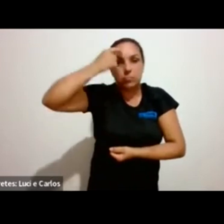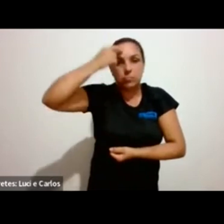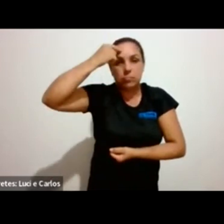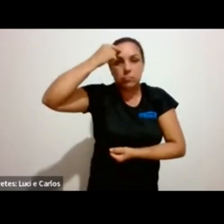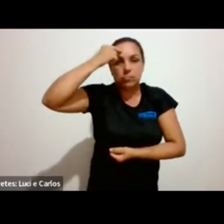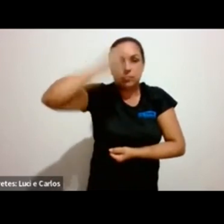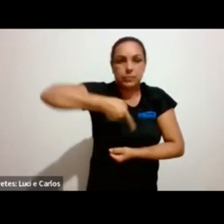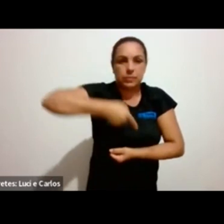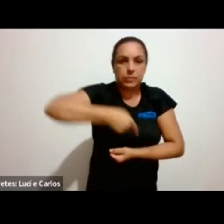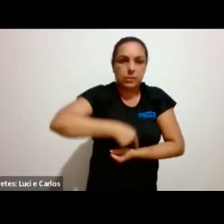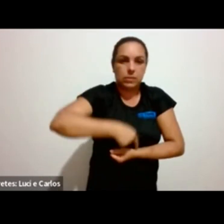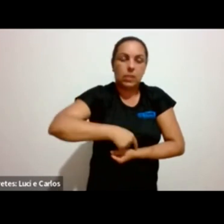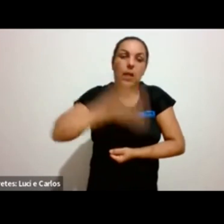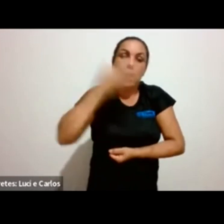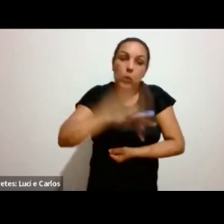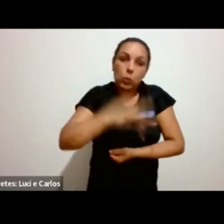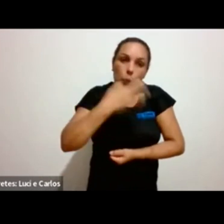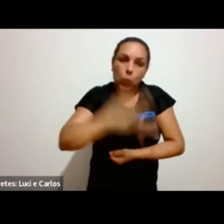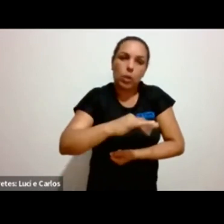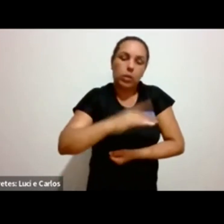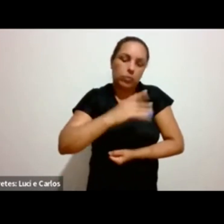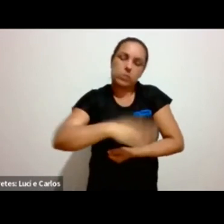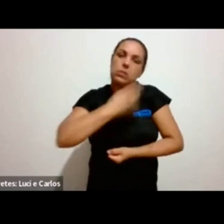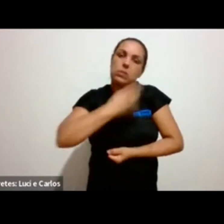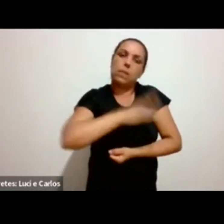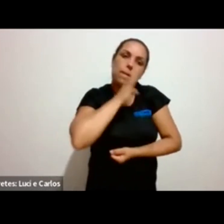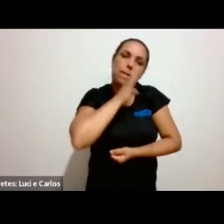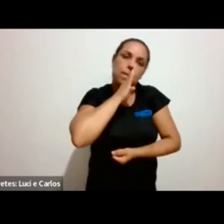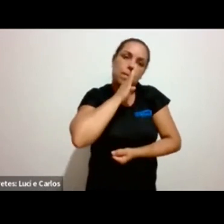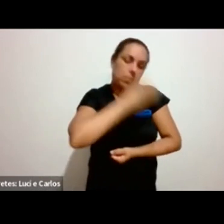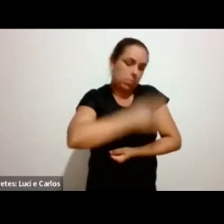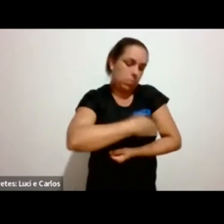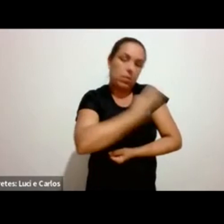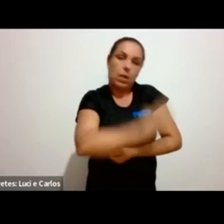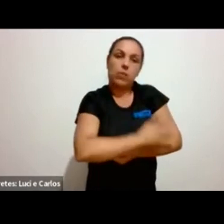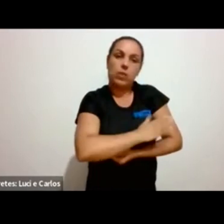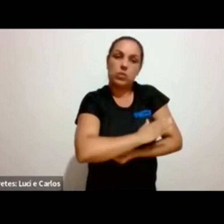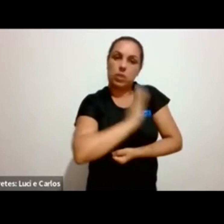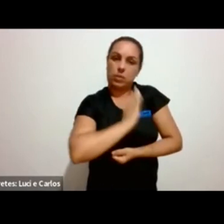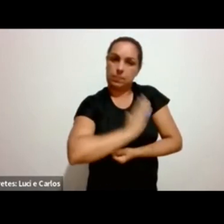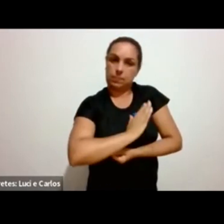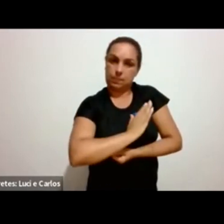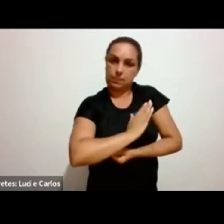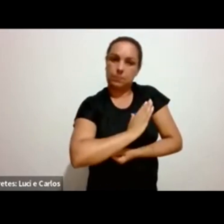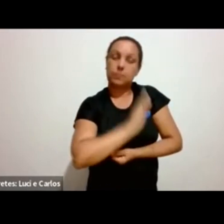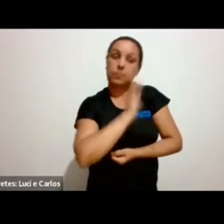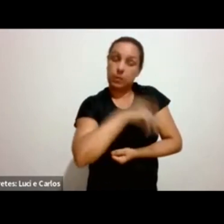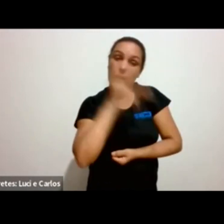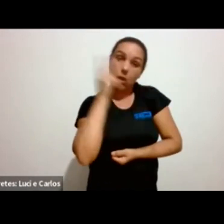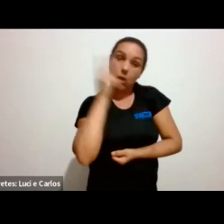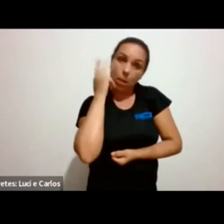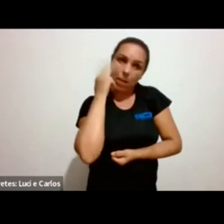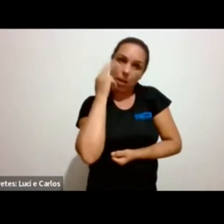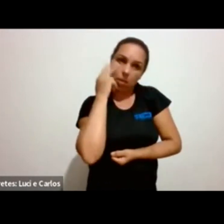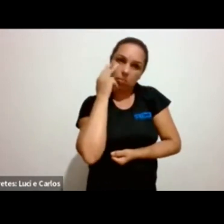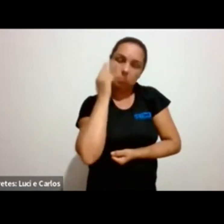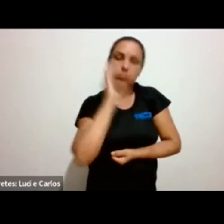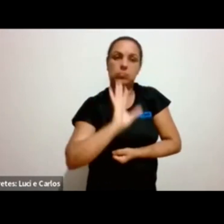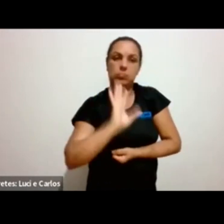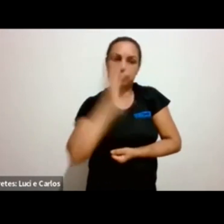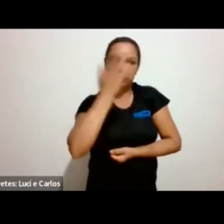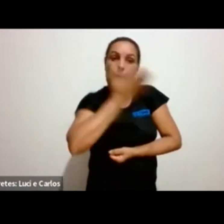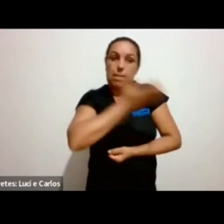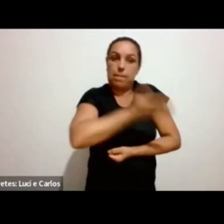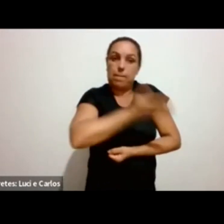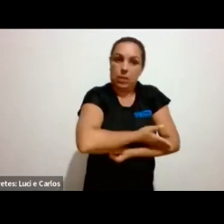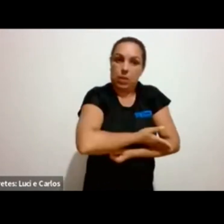cause mais dor ainda e você isole a lesão que aconteceu. Isso é algo normal que aconteceria em qualquer um de